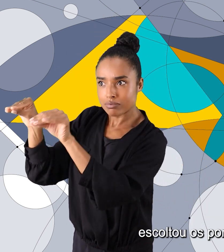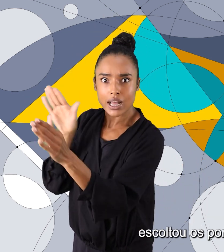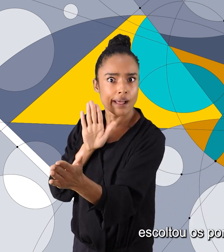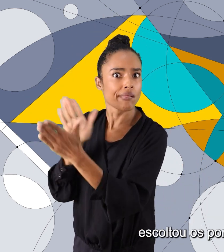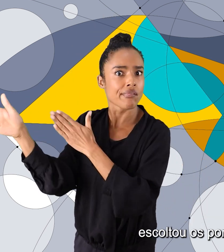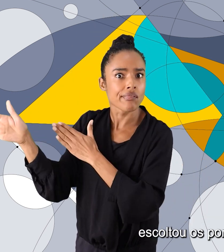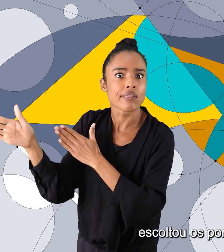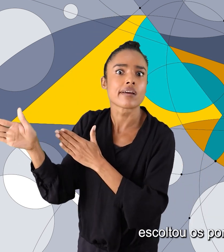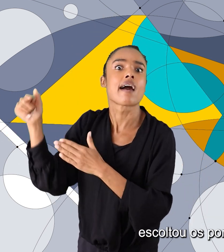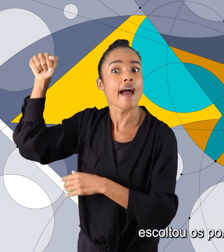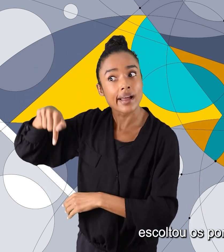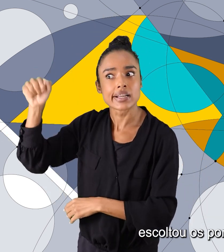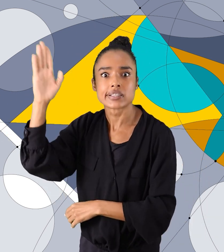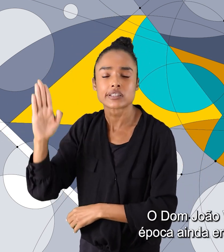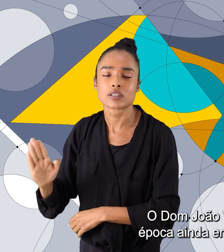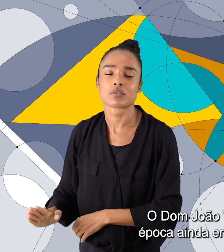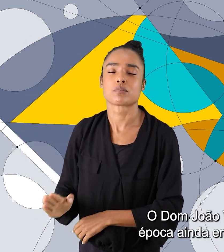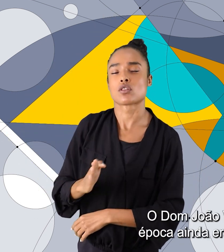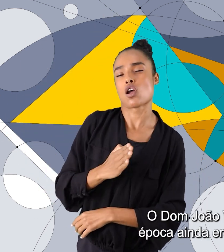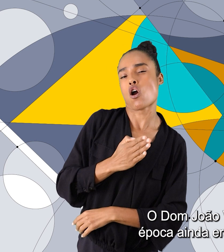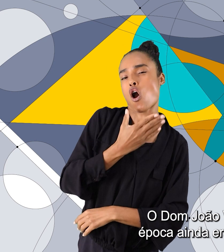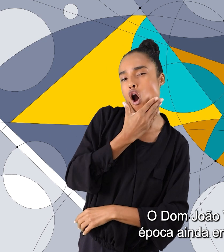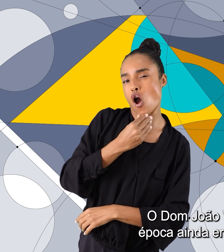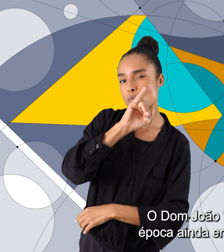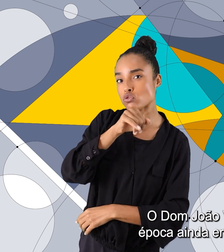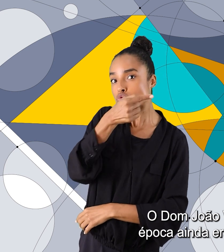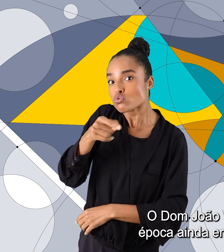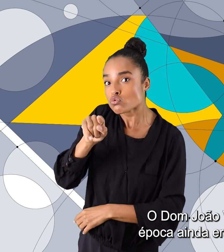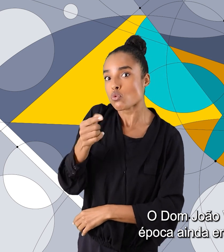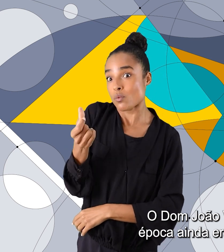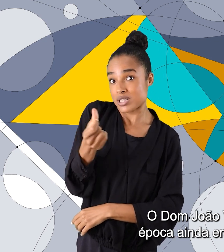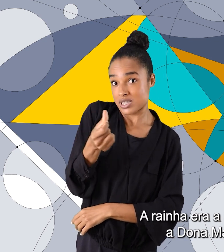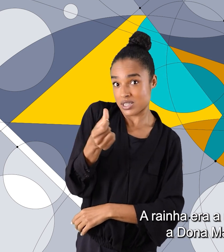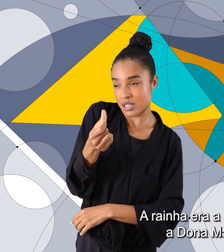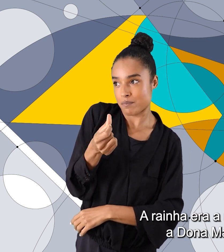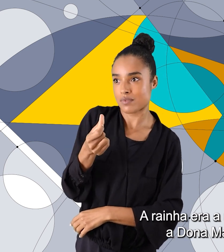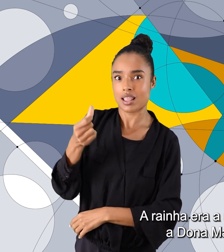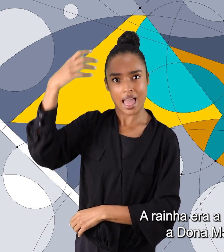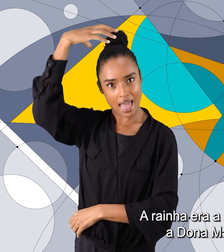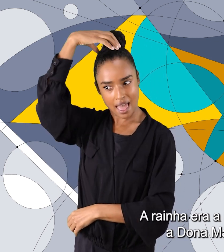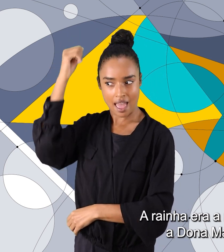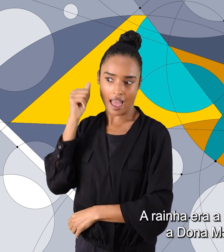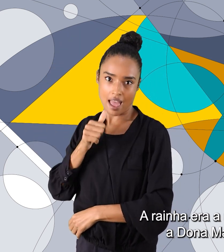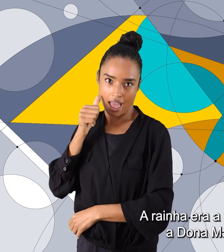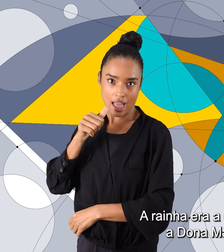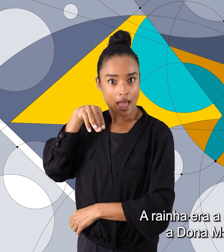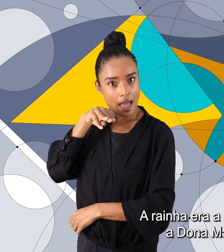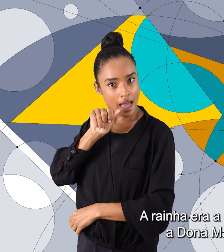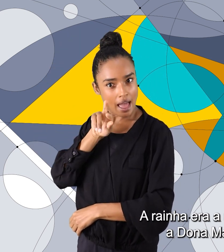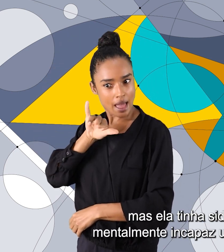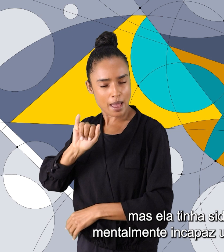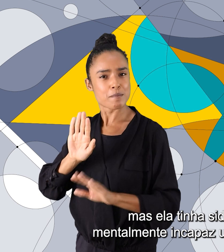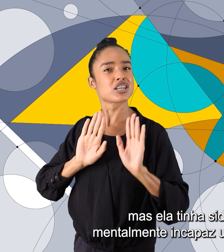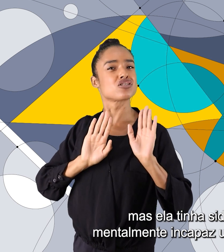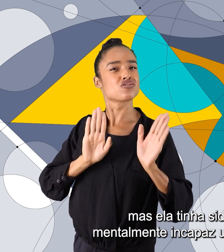França, escoltou os portugueses. O Dom João VI, nessa época, ainda era regente. A rainha era a mãe dele, a Dona Maria